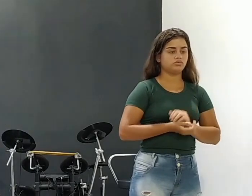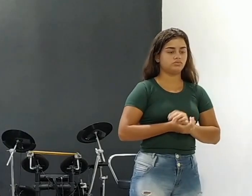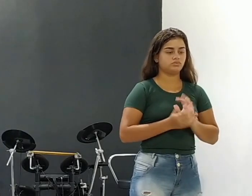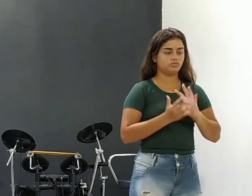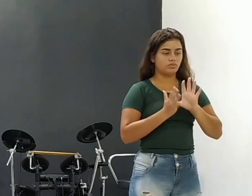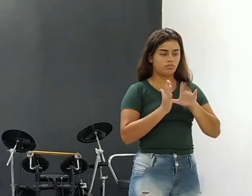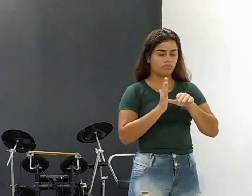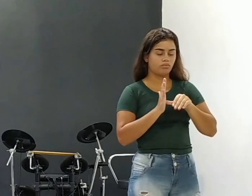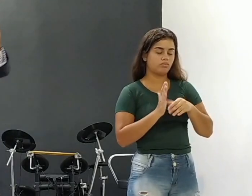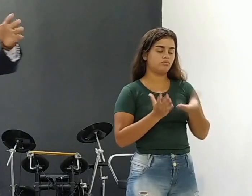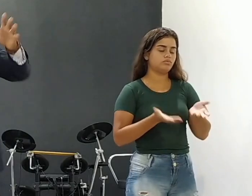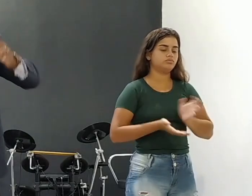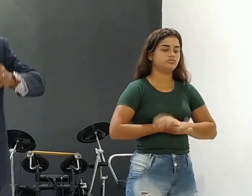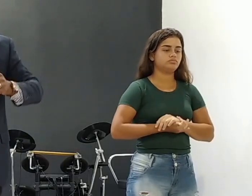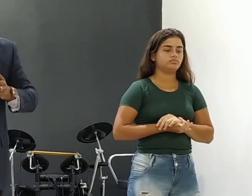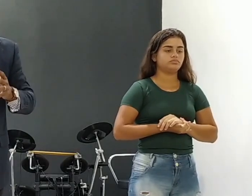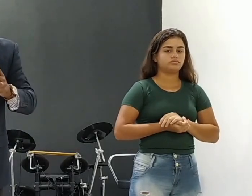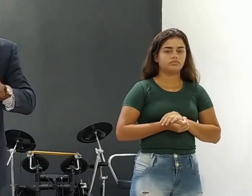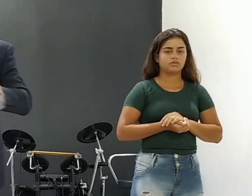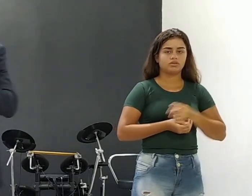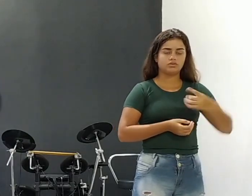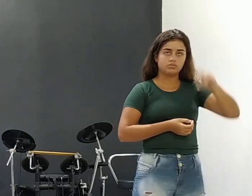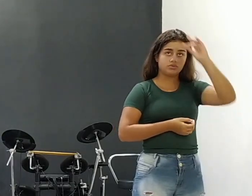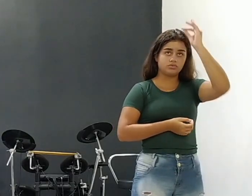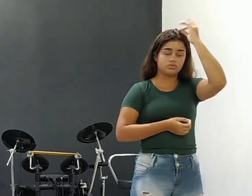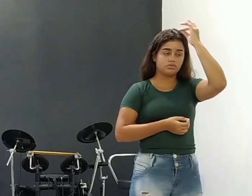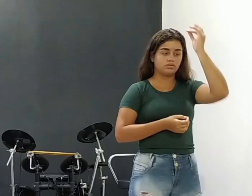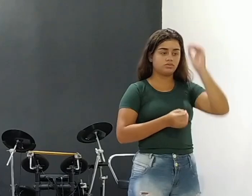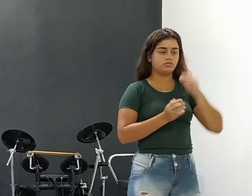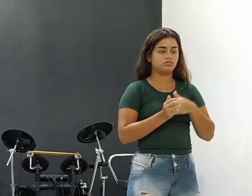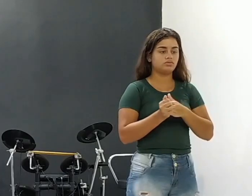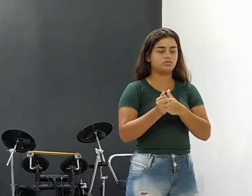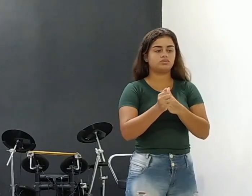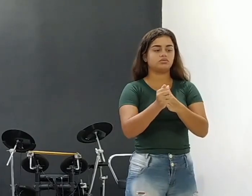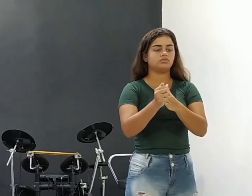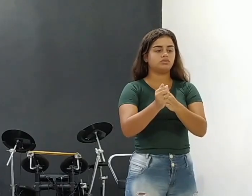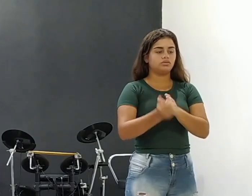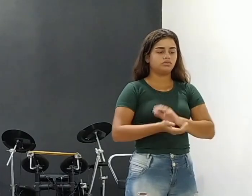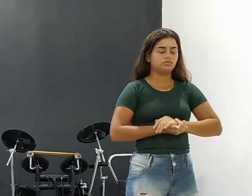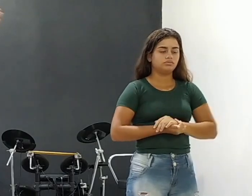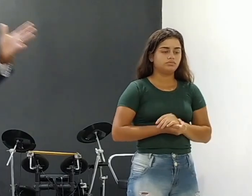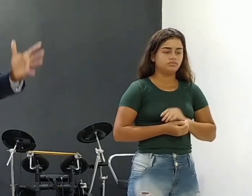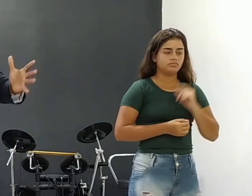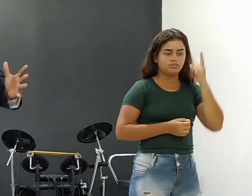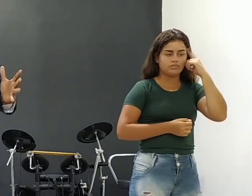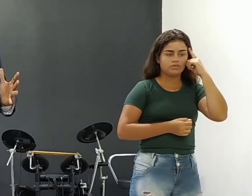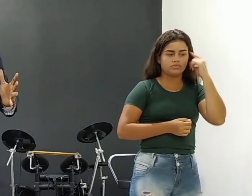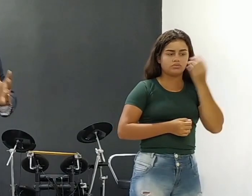ônibus, e é o Espírito Santo direcionando você, e você achando às vezes que é a voz do homem ou que é a voz